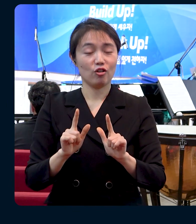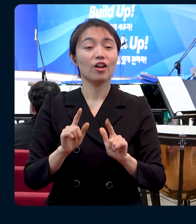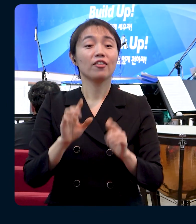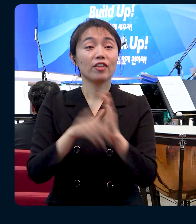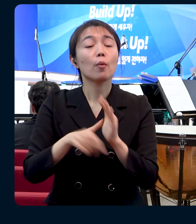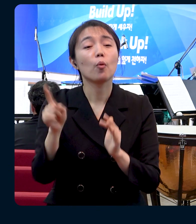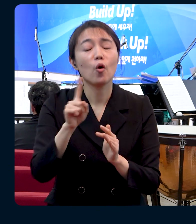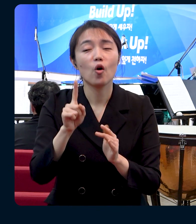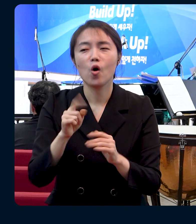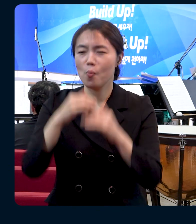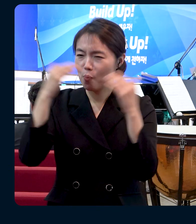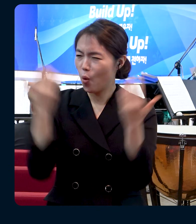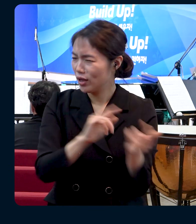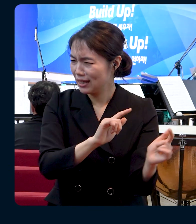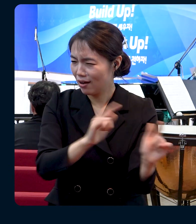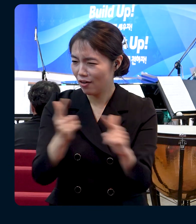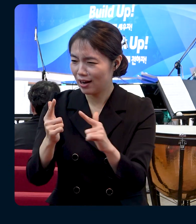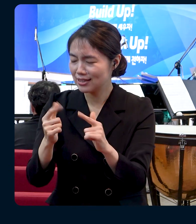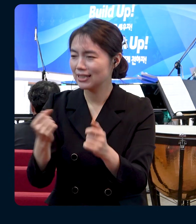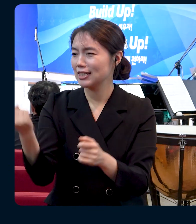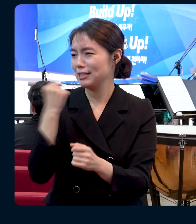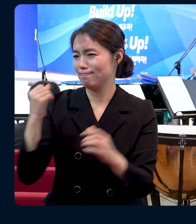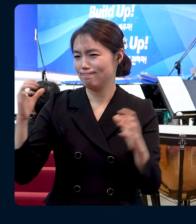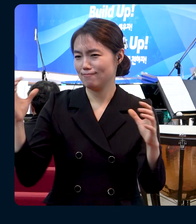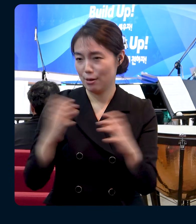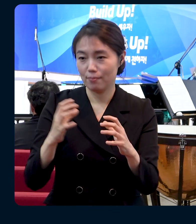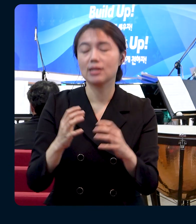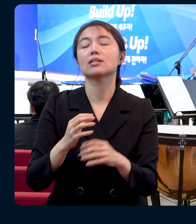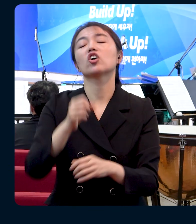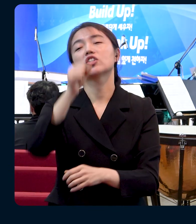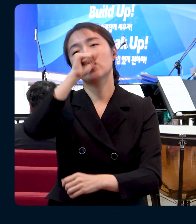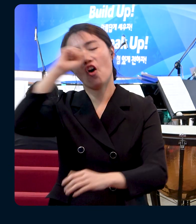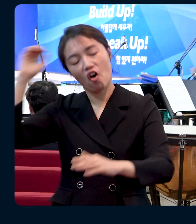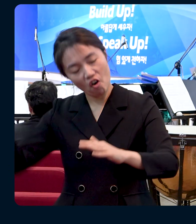뭐예요? 모든 것이 합력하여 선을 이루느니라.